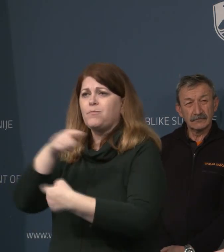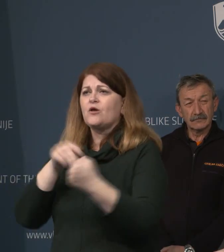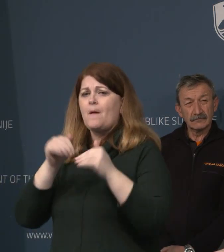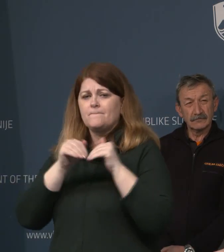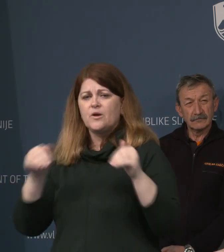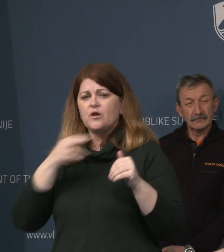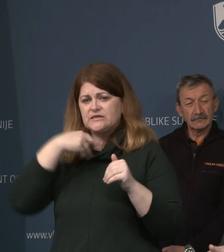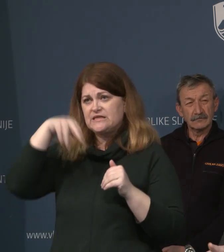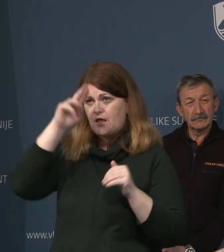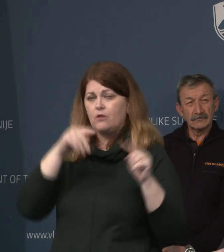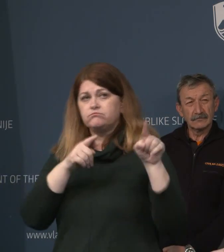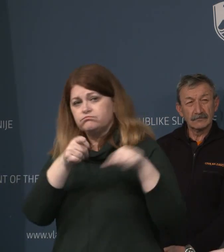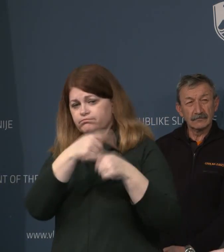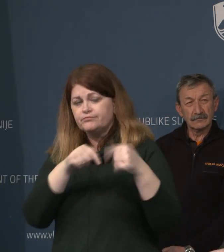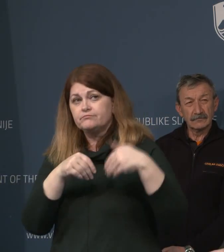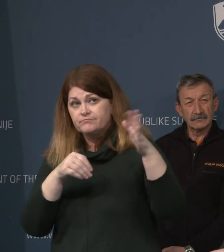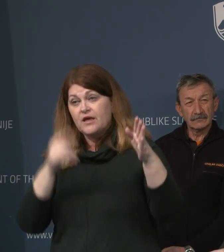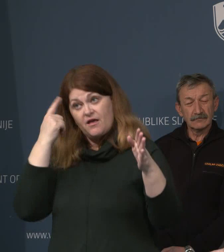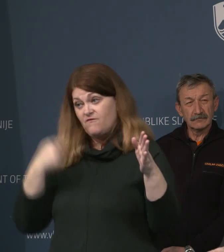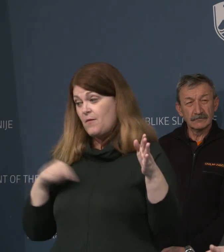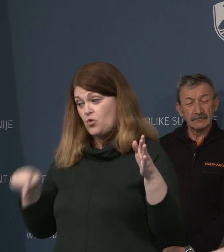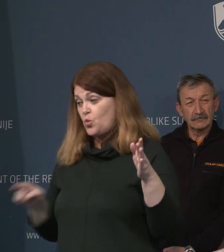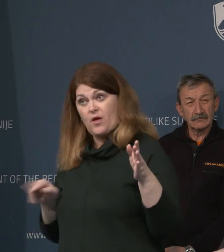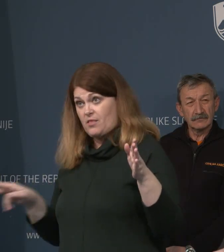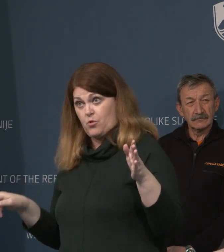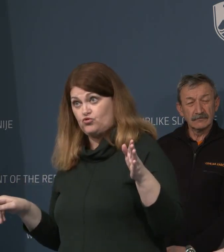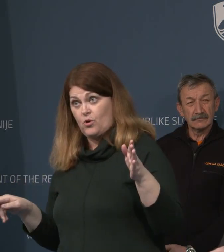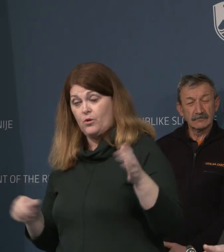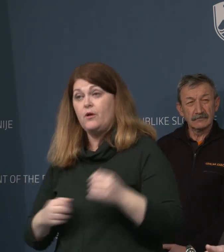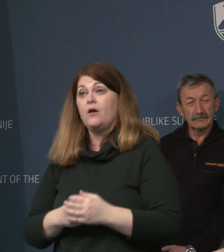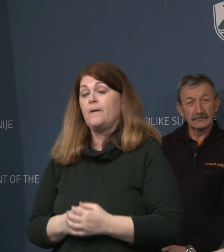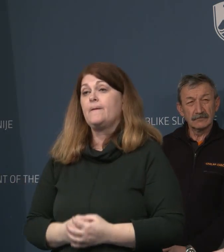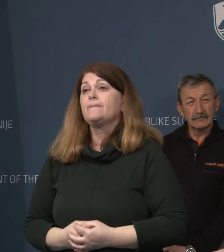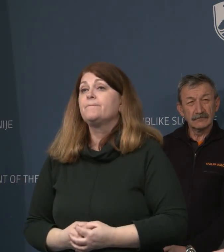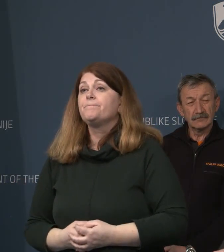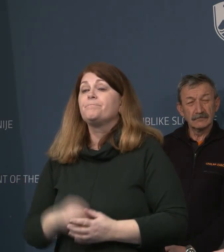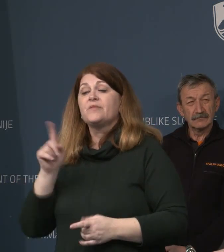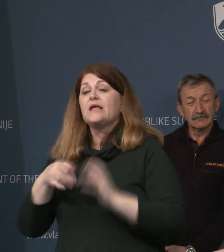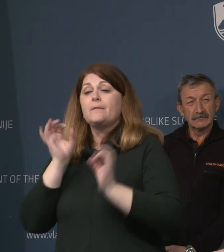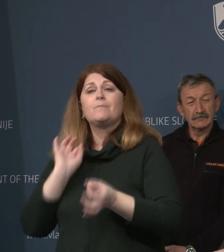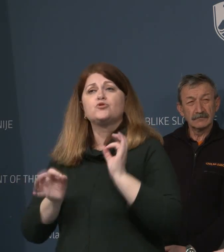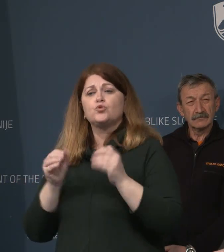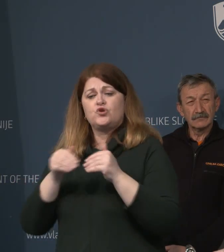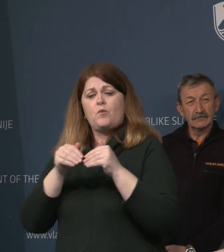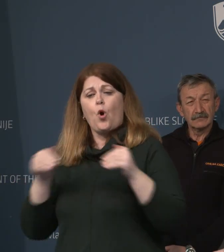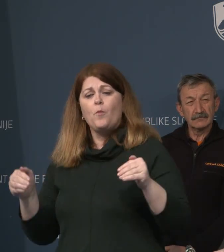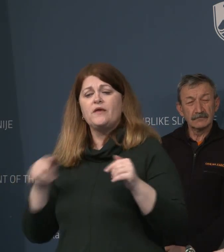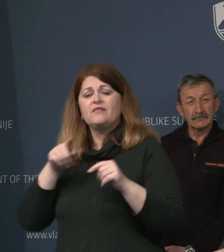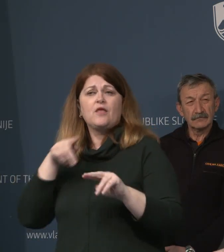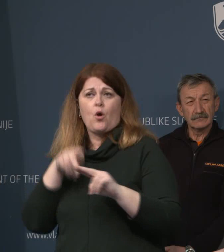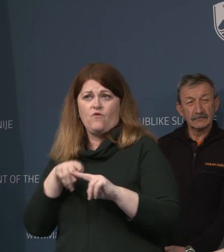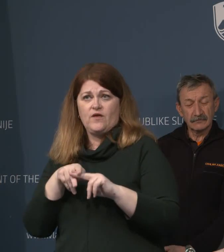mejnem prehodu z Italijo, ker vemo, da ne bodo prišli čez in poskušamo v bistvu omejiti te